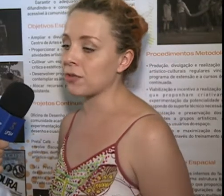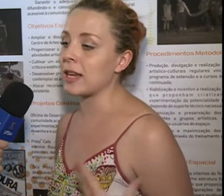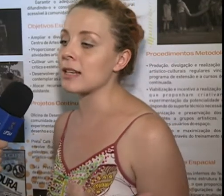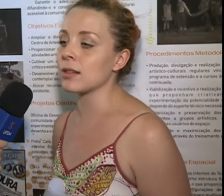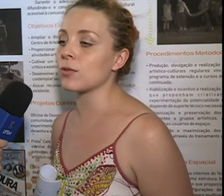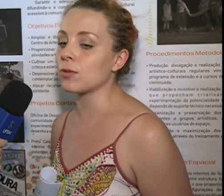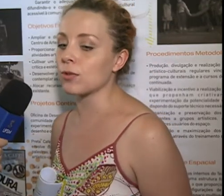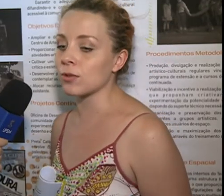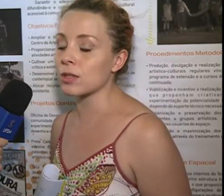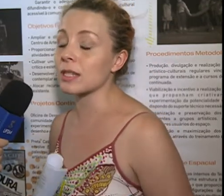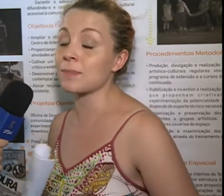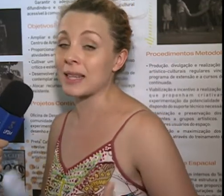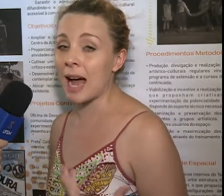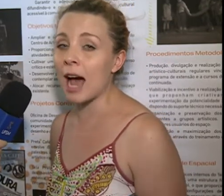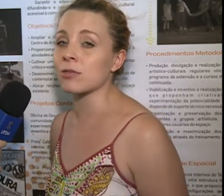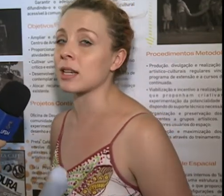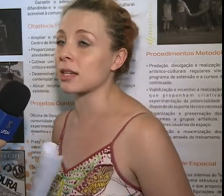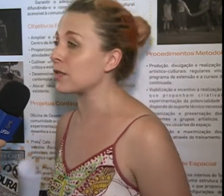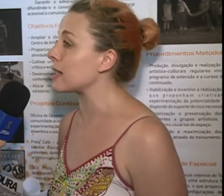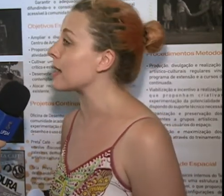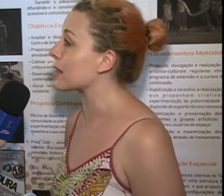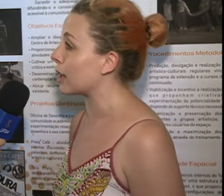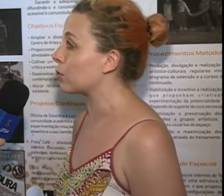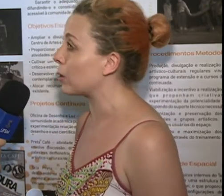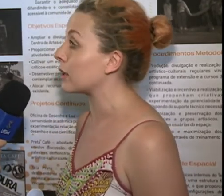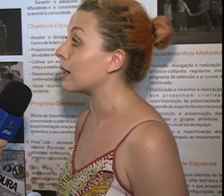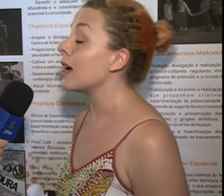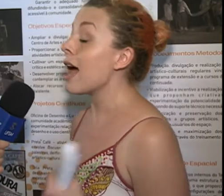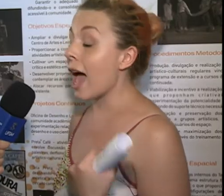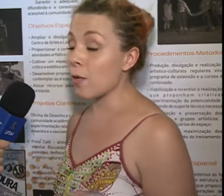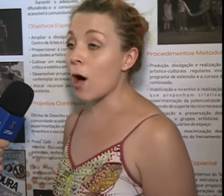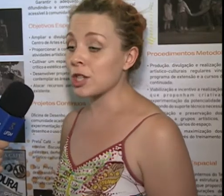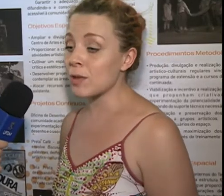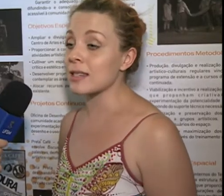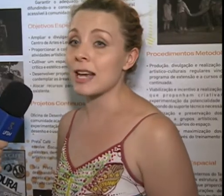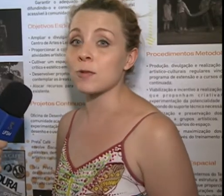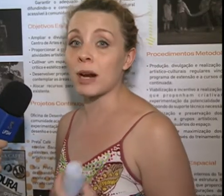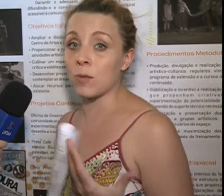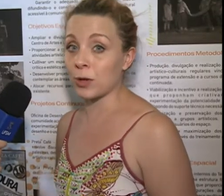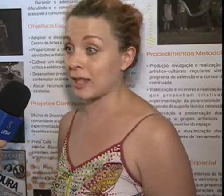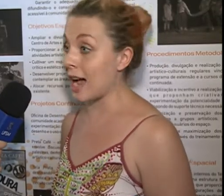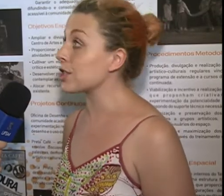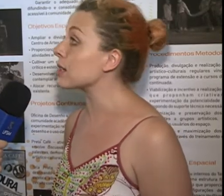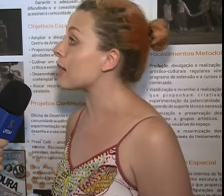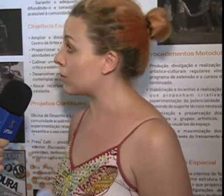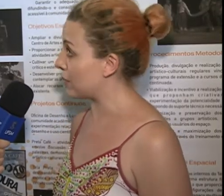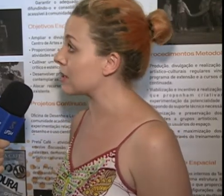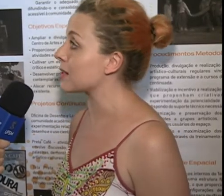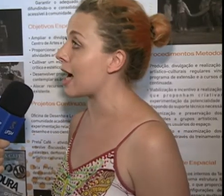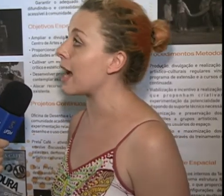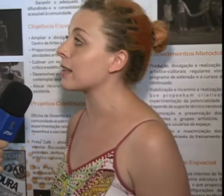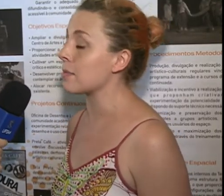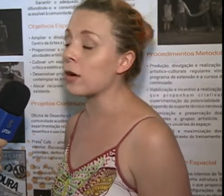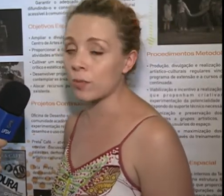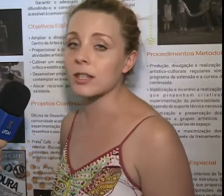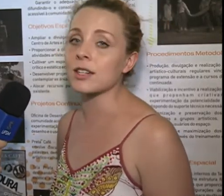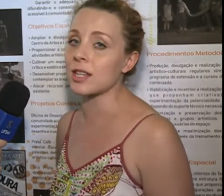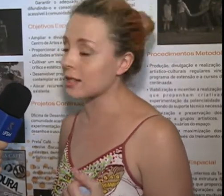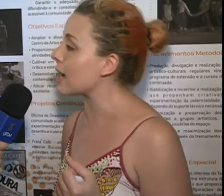oferece os espetáculos, as atividades gratuitas, é um ótimo acesso para a comunidade universitária e também a comunidade da cidade